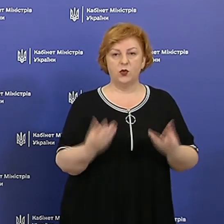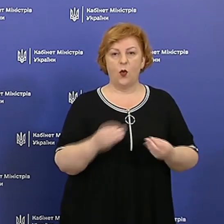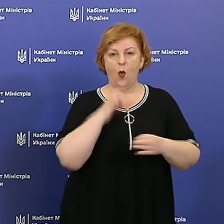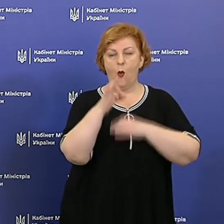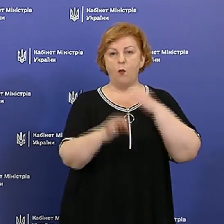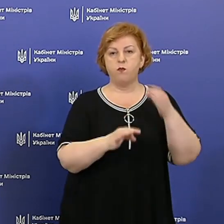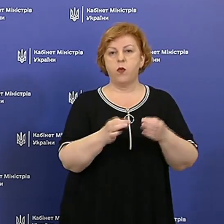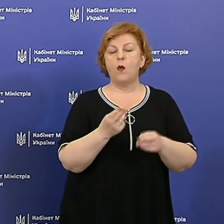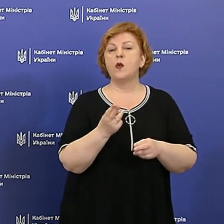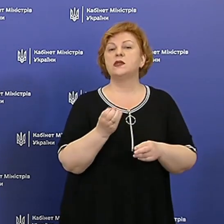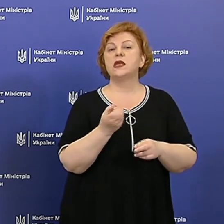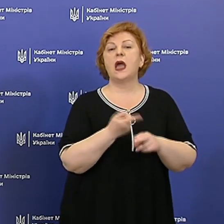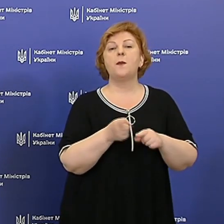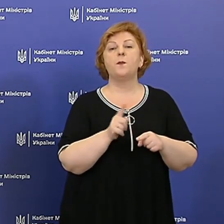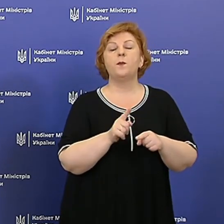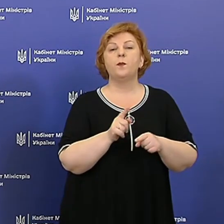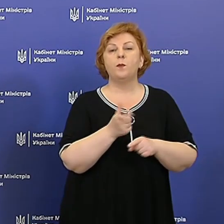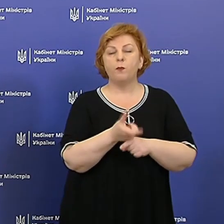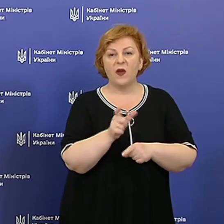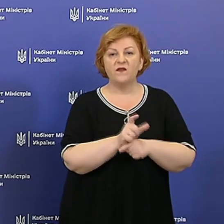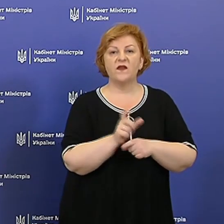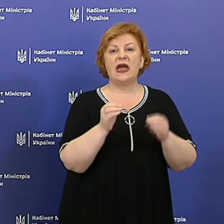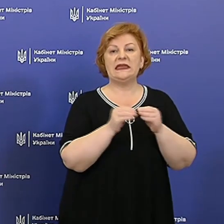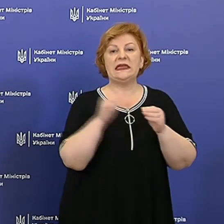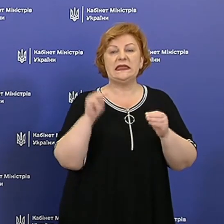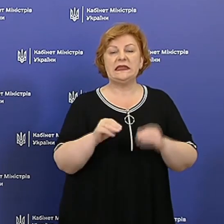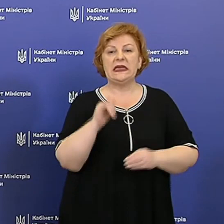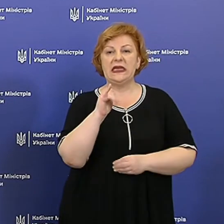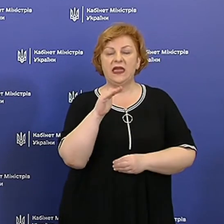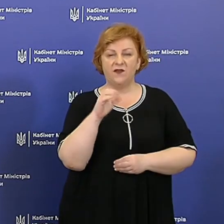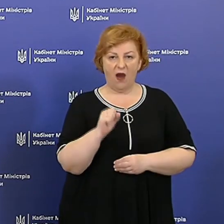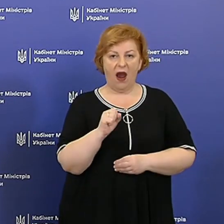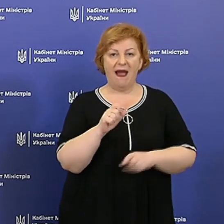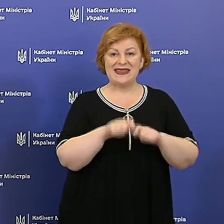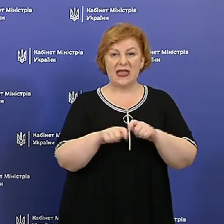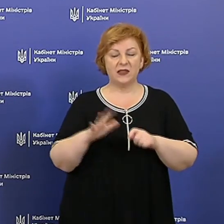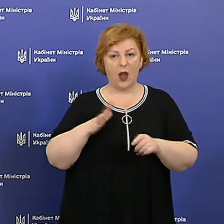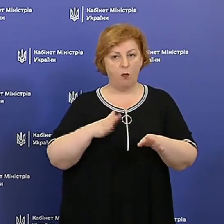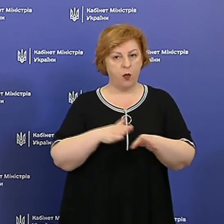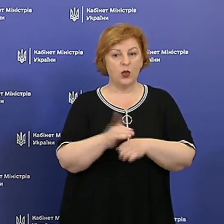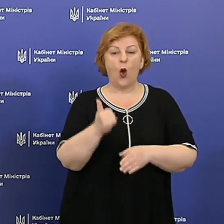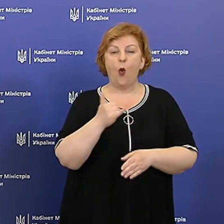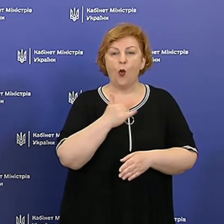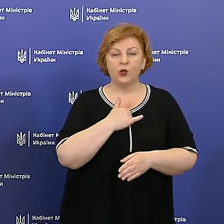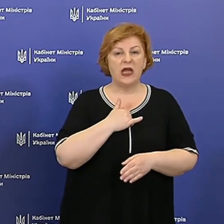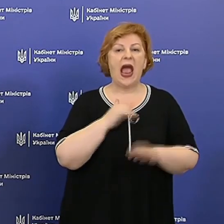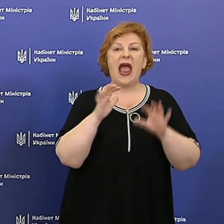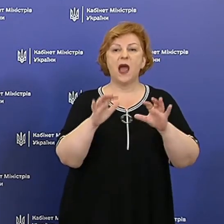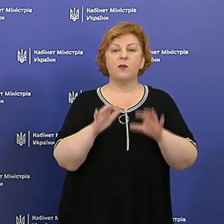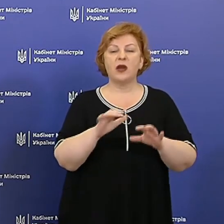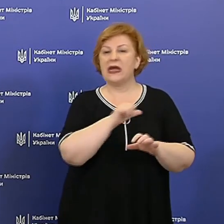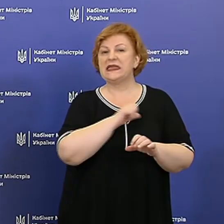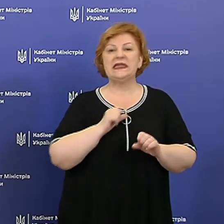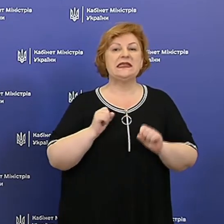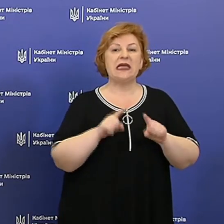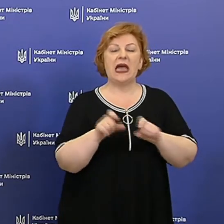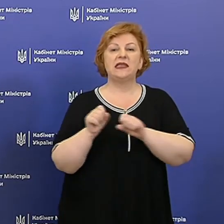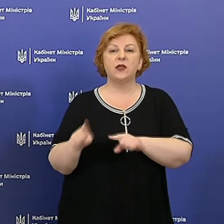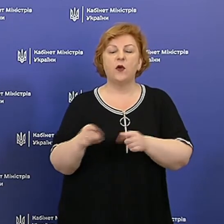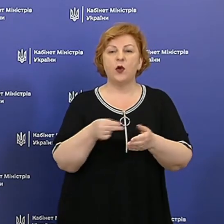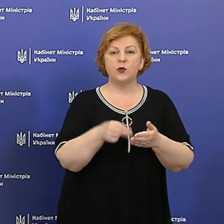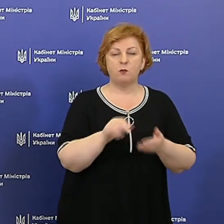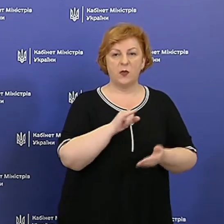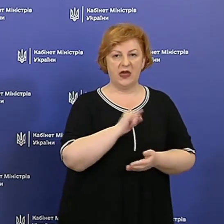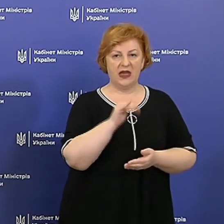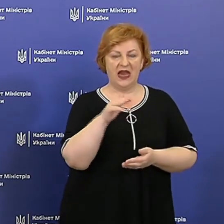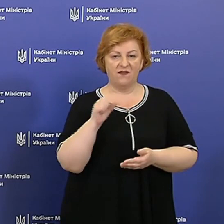це більше 10 тисяч ІФА-тестувань було зроблено. В нас принцип децентралізованої закупівлі ІФА-тест,